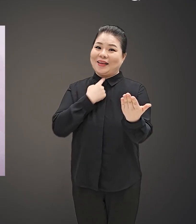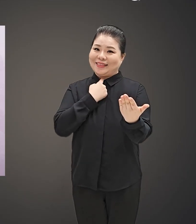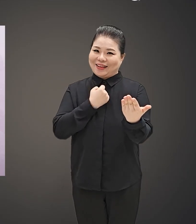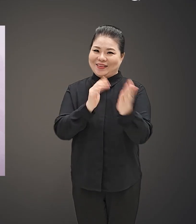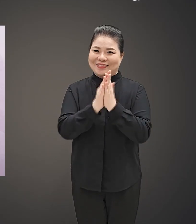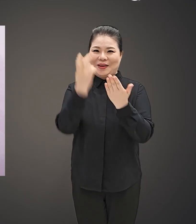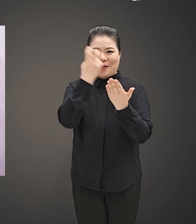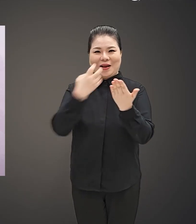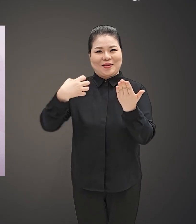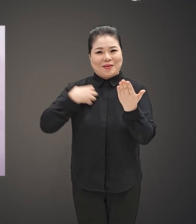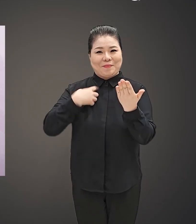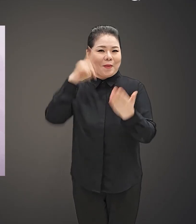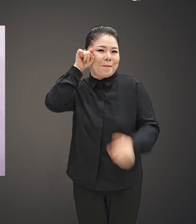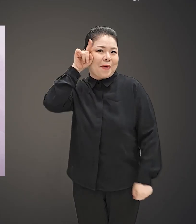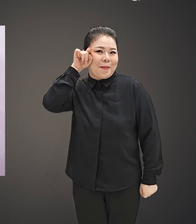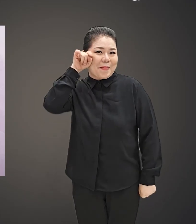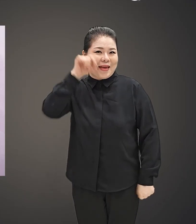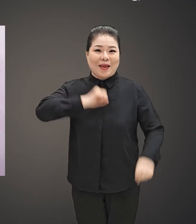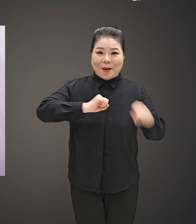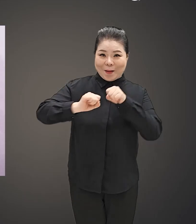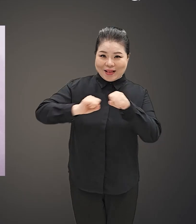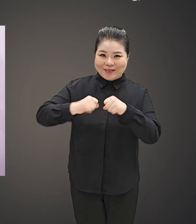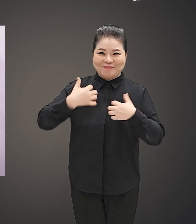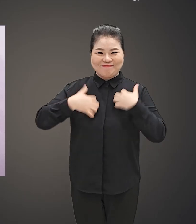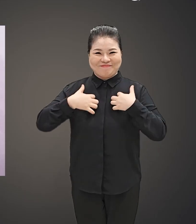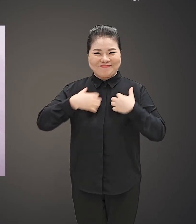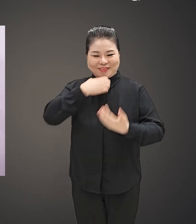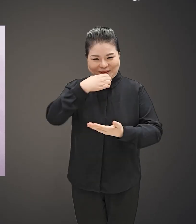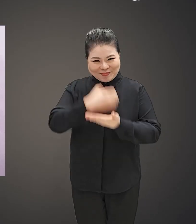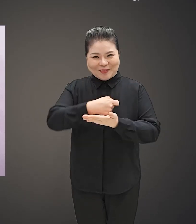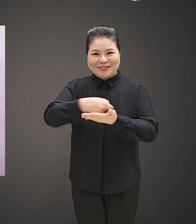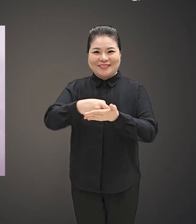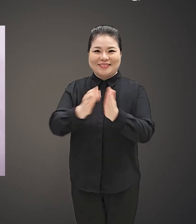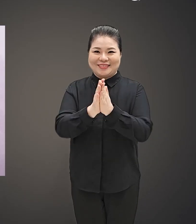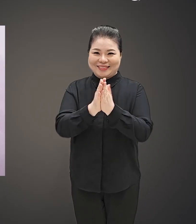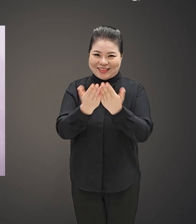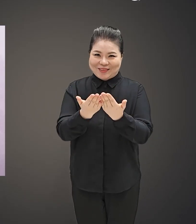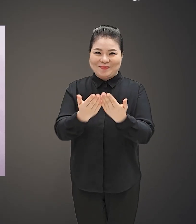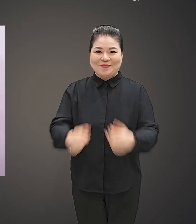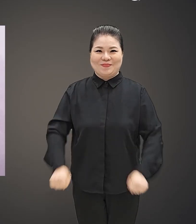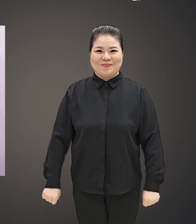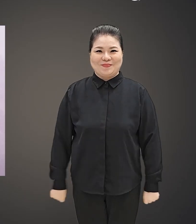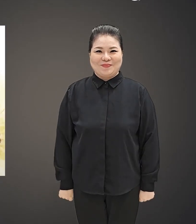당신이 몰랐던 사서의 하루하루를 유쾌하고도 감동적으로 그려낸 에세이.